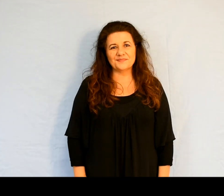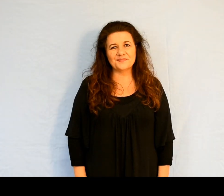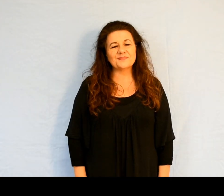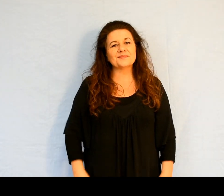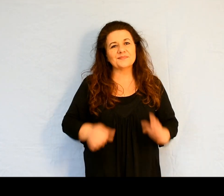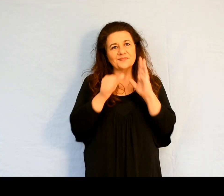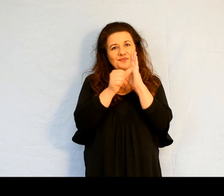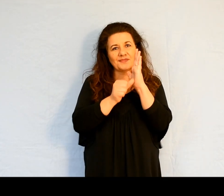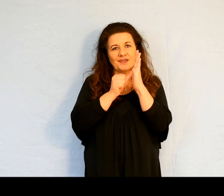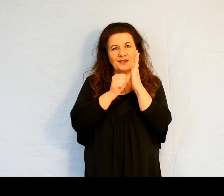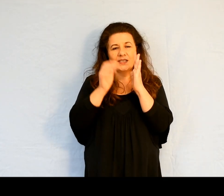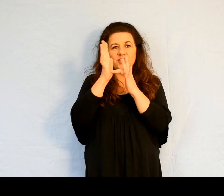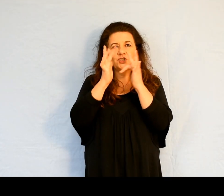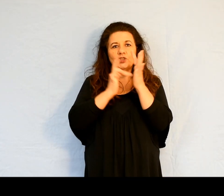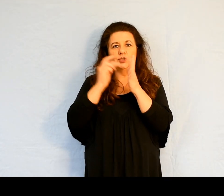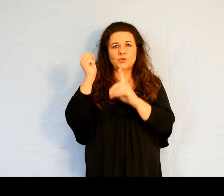Évangile de Jésus-Christ selon saint Matthieu.